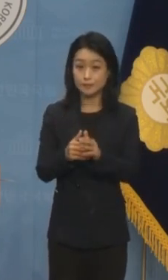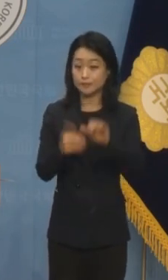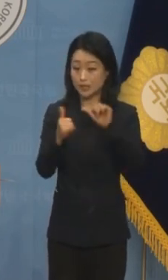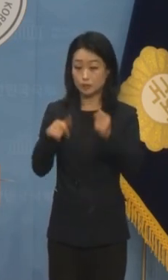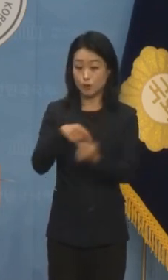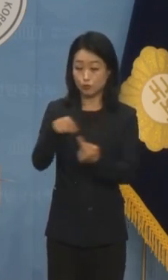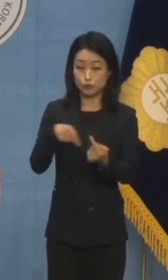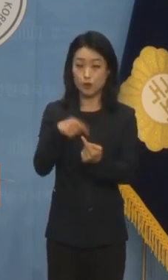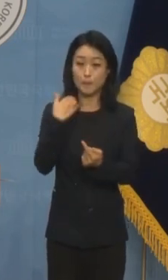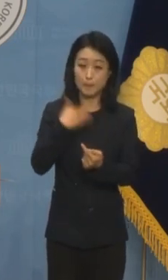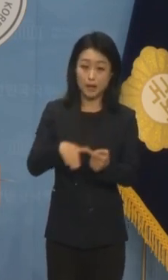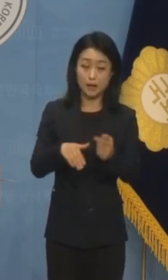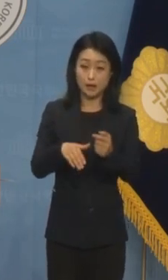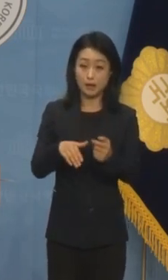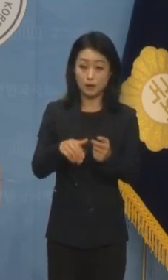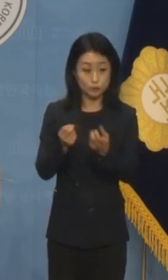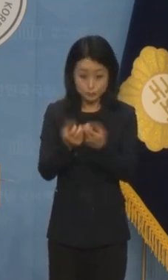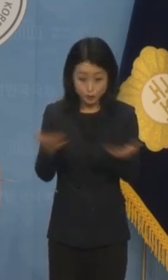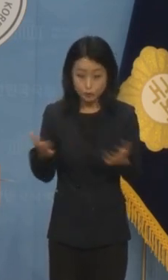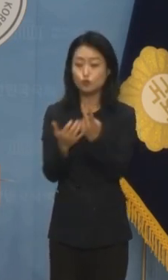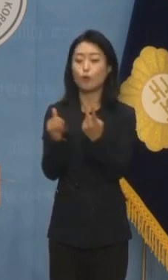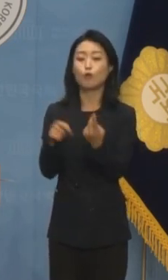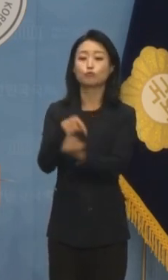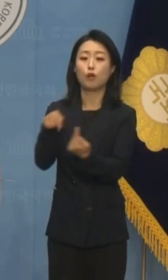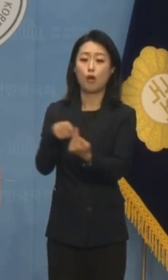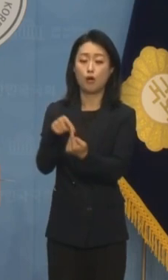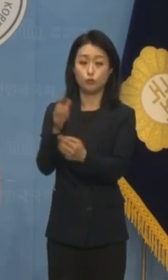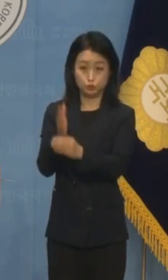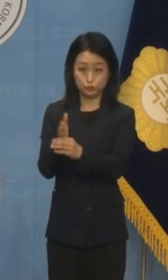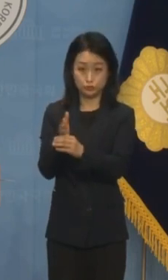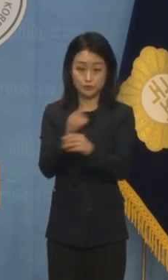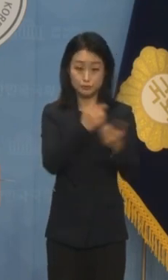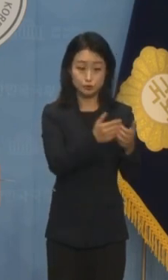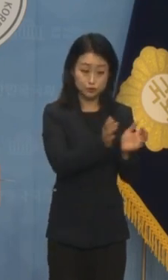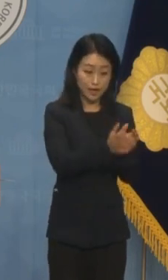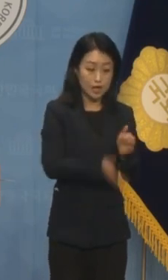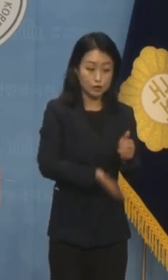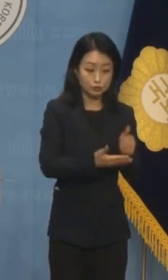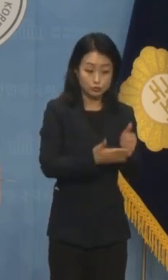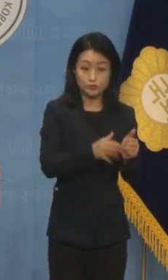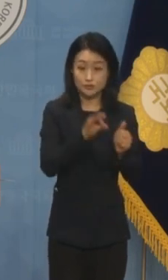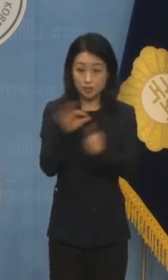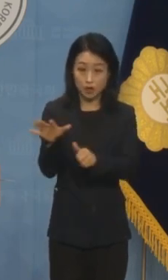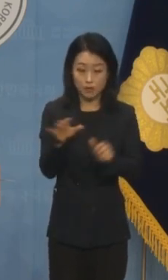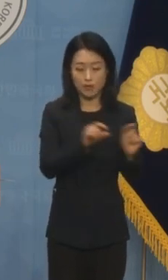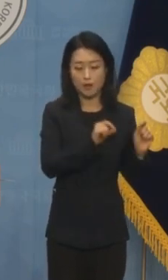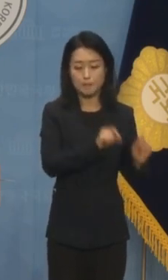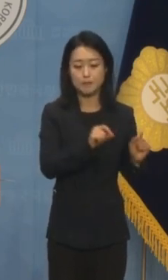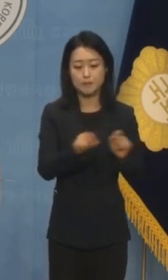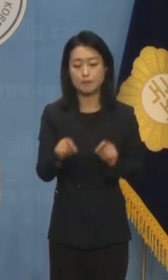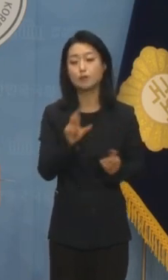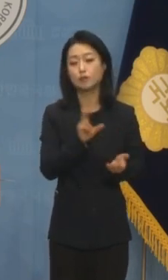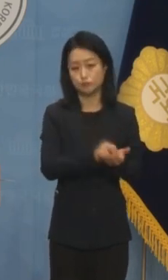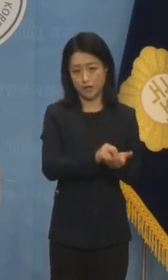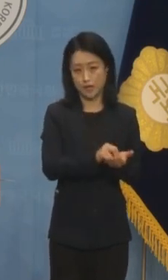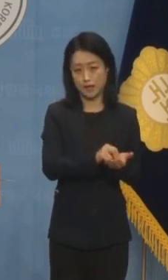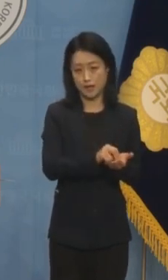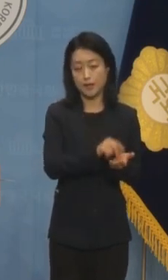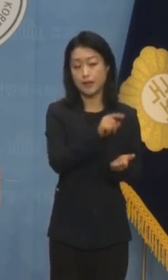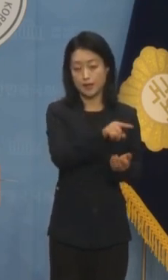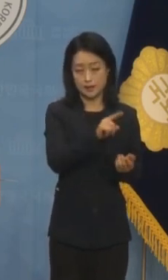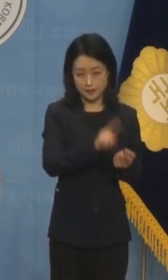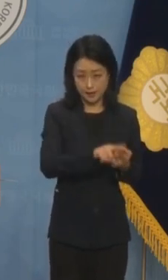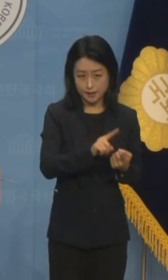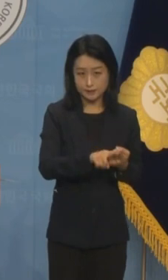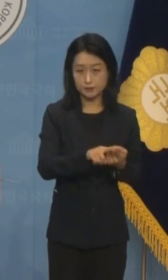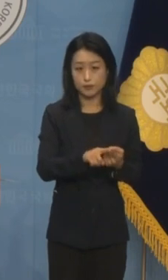잘 운영되 온 것은 민주당이 방통위원 추천을 미루는 것과 같은 기형적